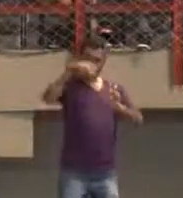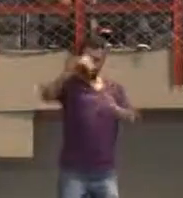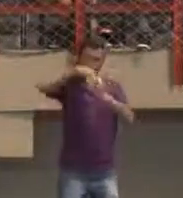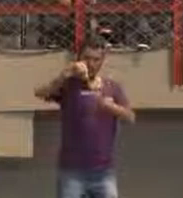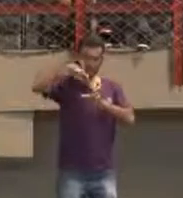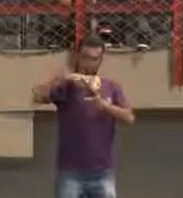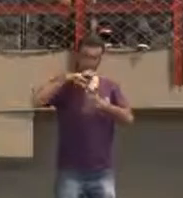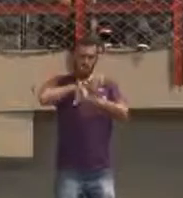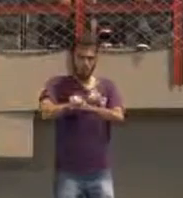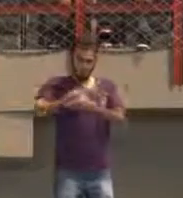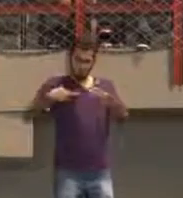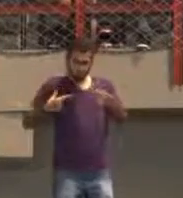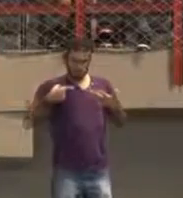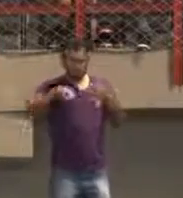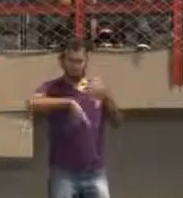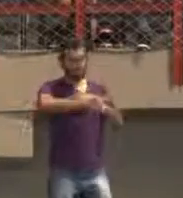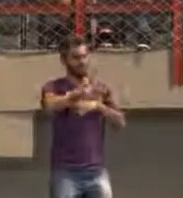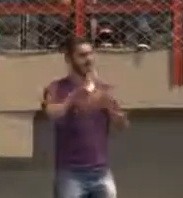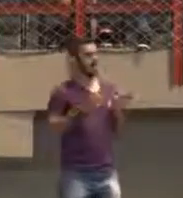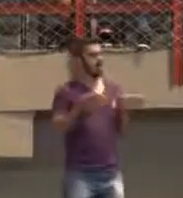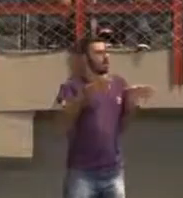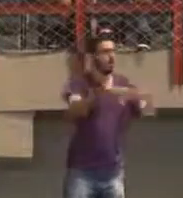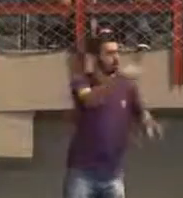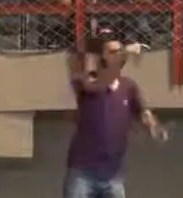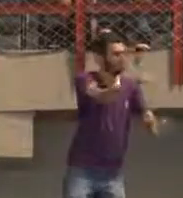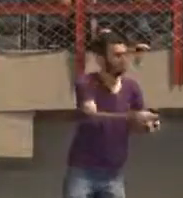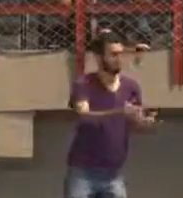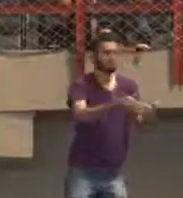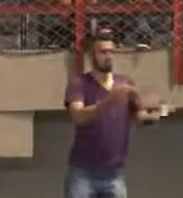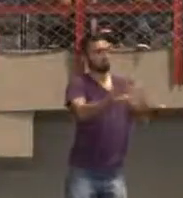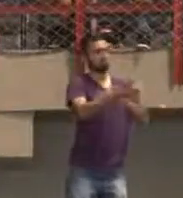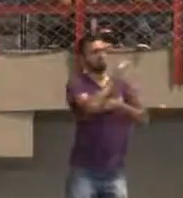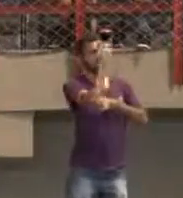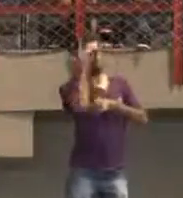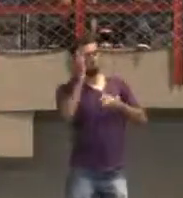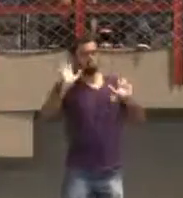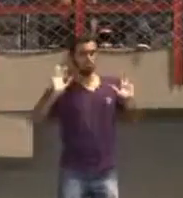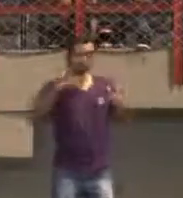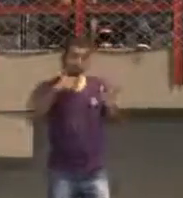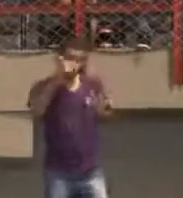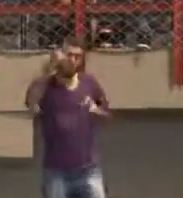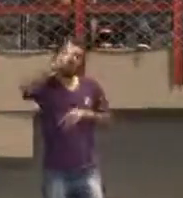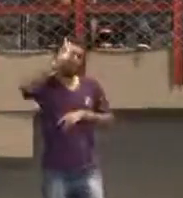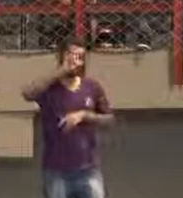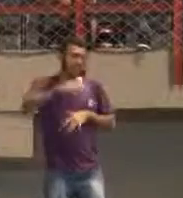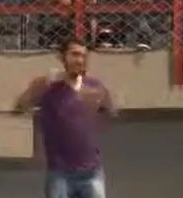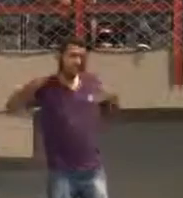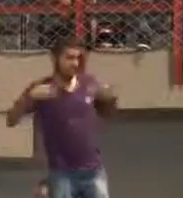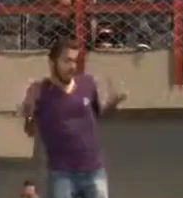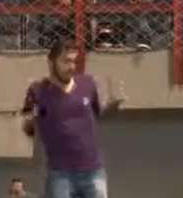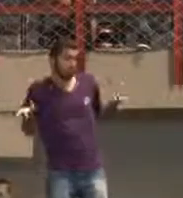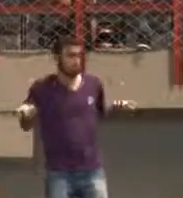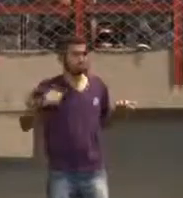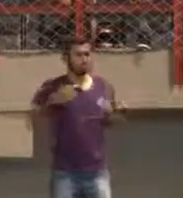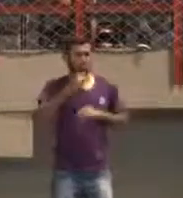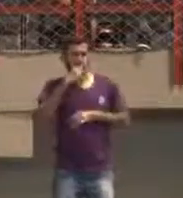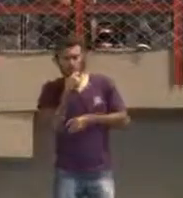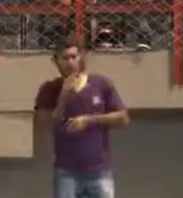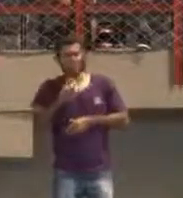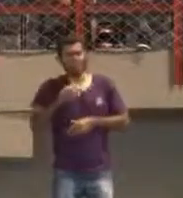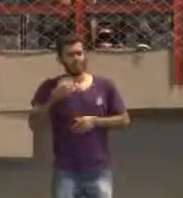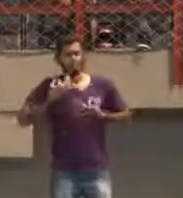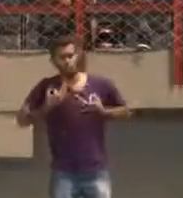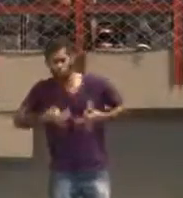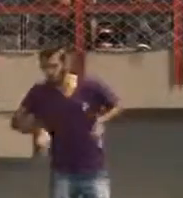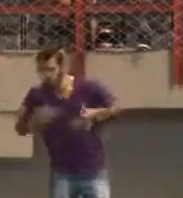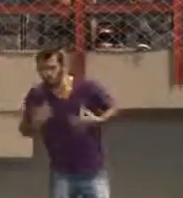ser enterrado lá por alguém. História alegre, história triste, história de dor, história de preconceito.